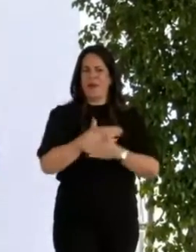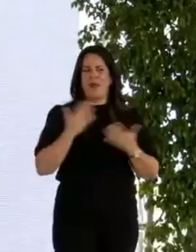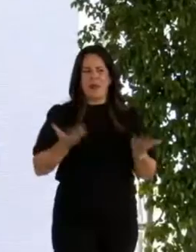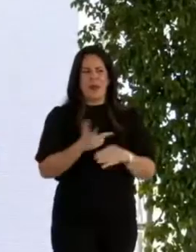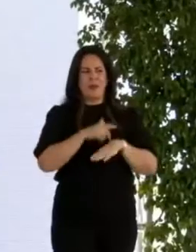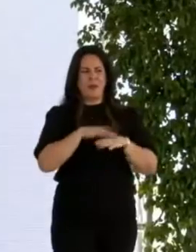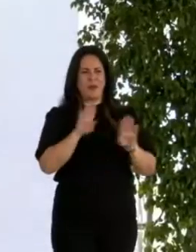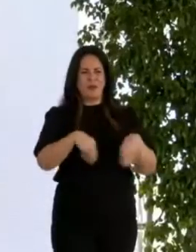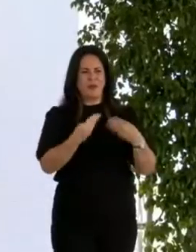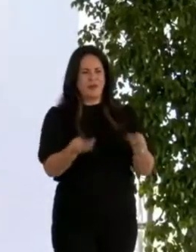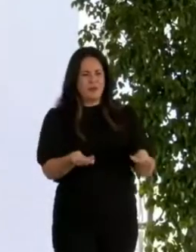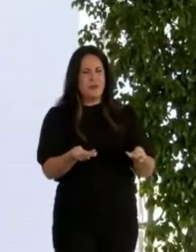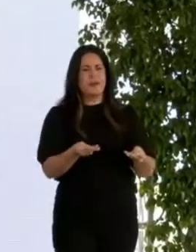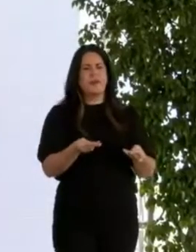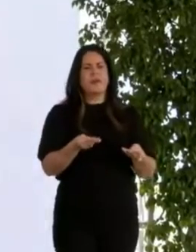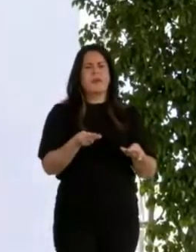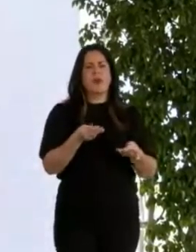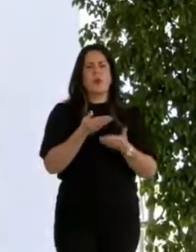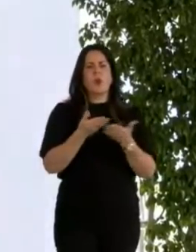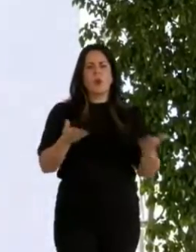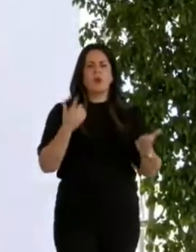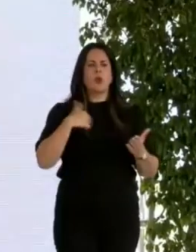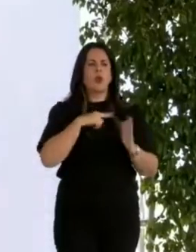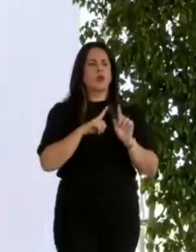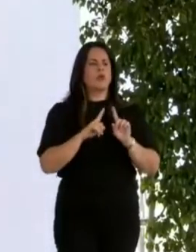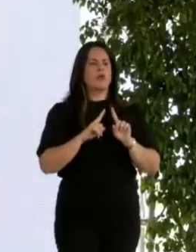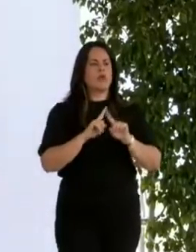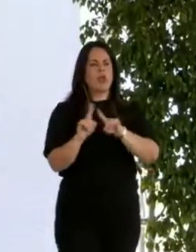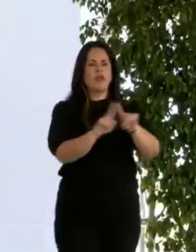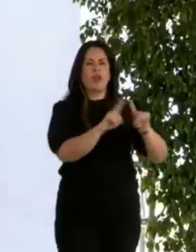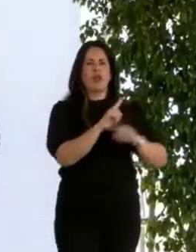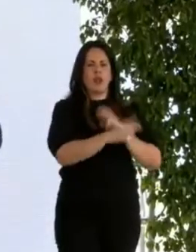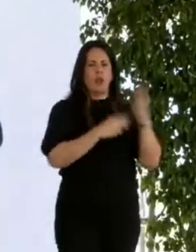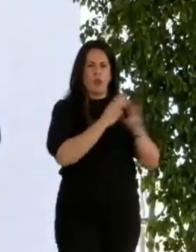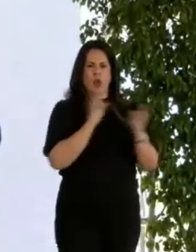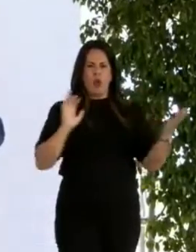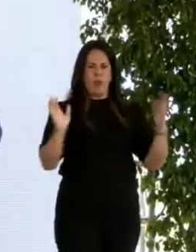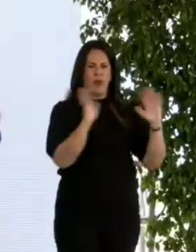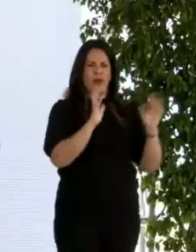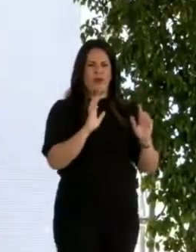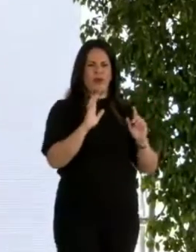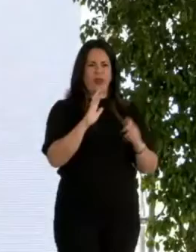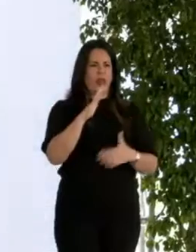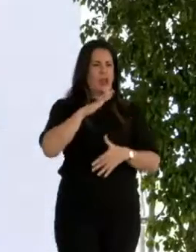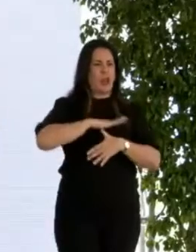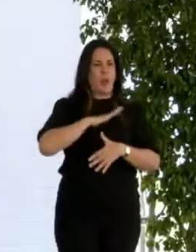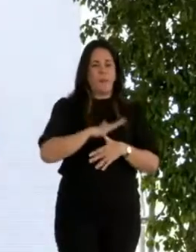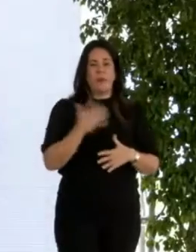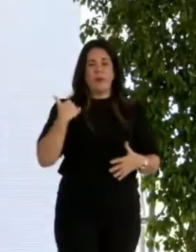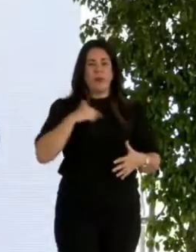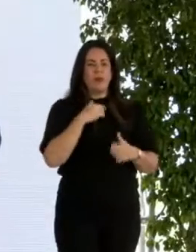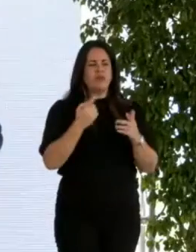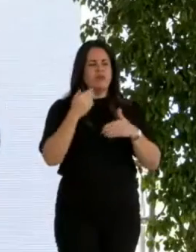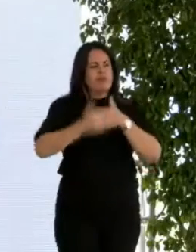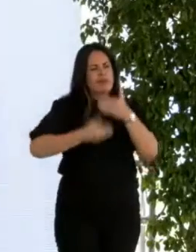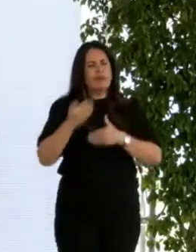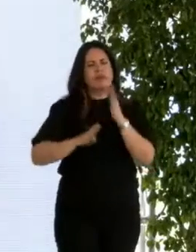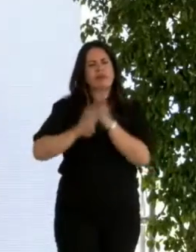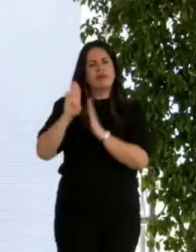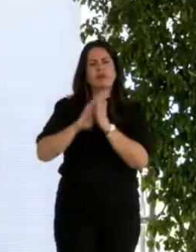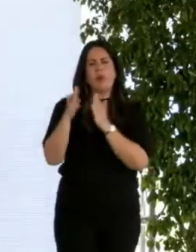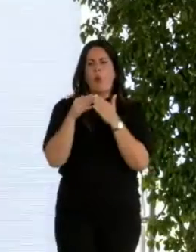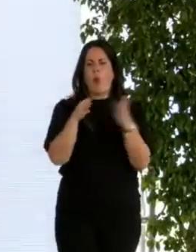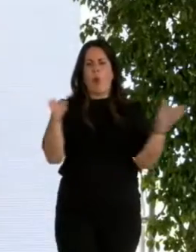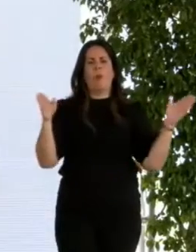tiene que ofrecer. Y una de las cosas que nos diferencia a nivel mundial es nuestra gastronomía, que siempre sigue creciendo y tiene una variedad súper